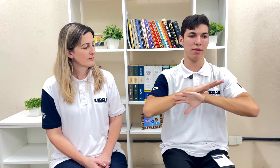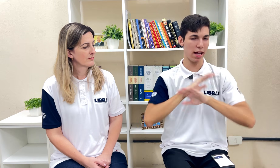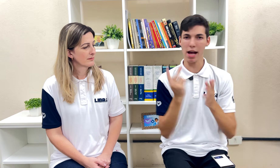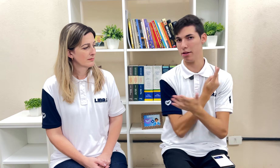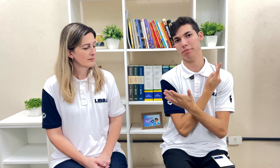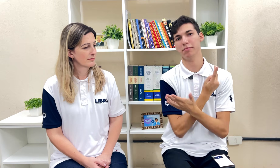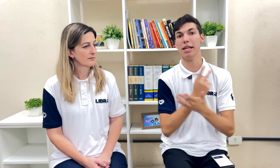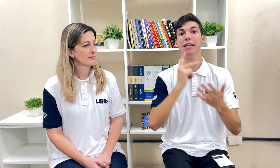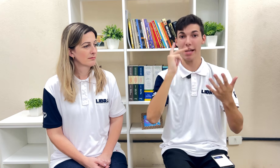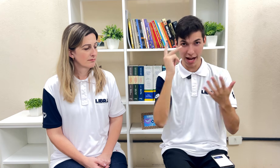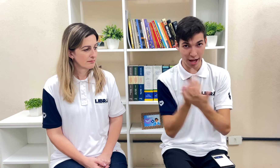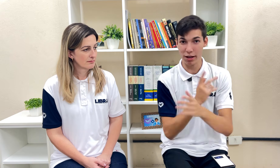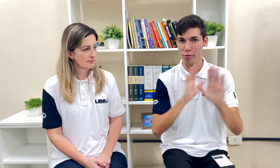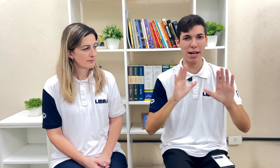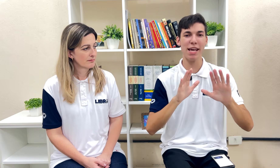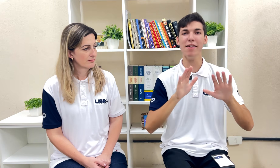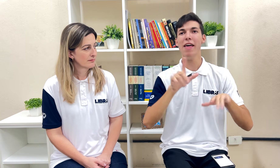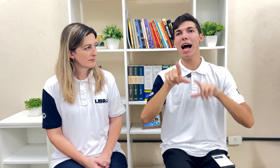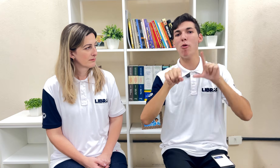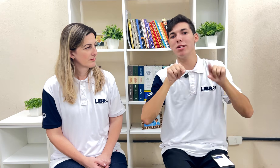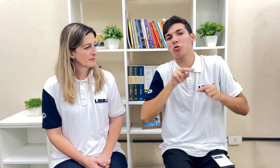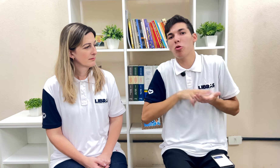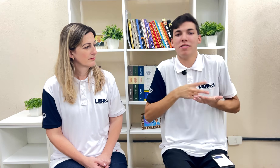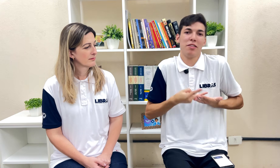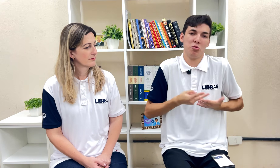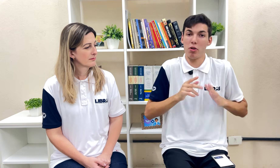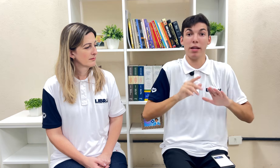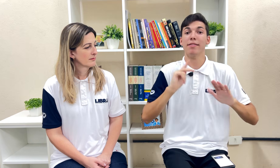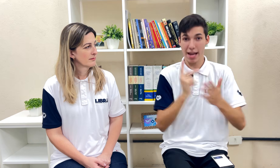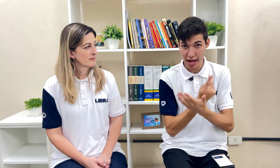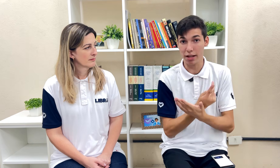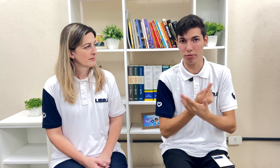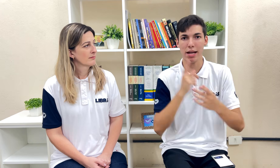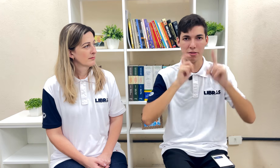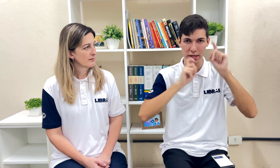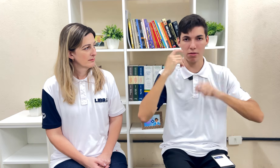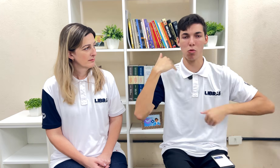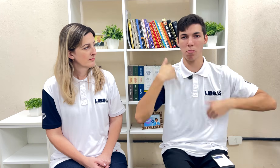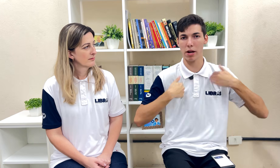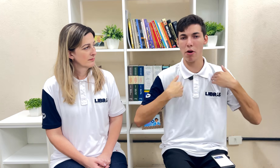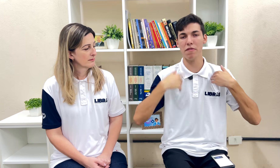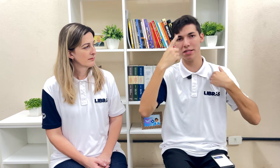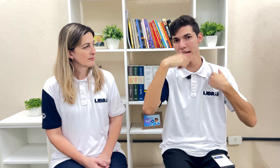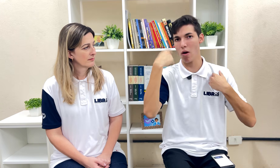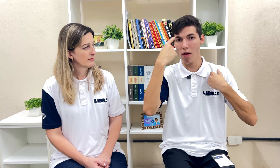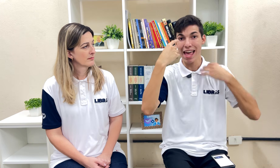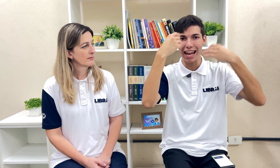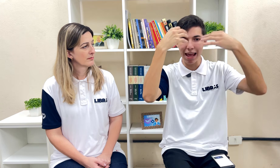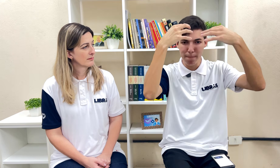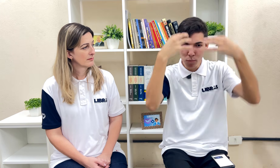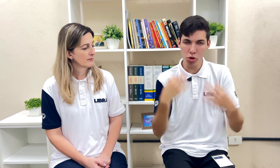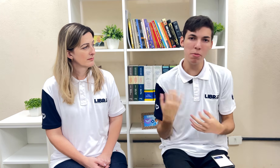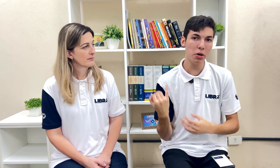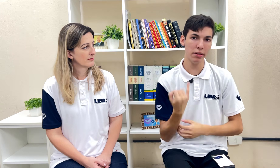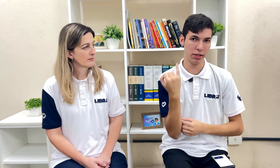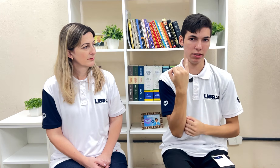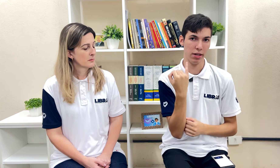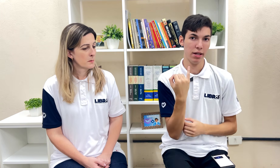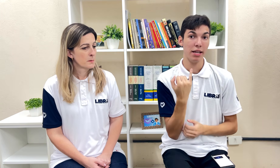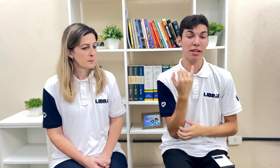tá errado. E tá errado, aí não é nem uma escolha tradutória, tá errado. A expressão corporal e facial, ela é muito importante. Que